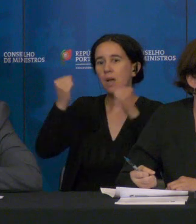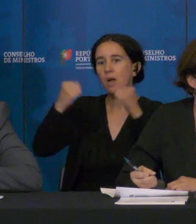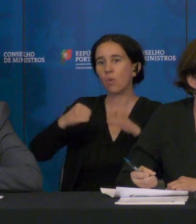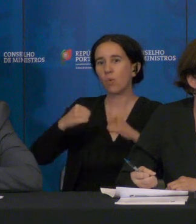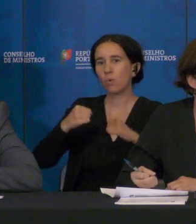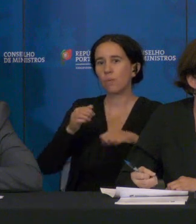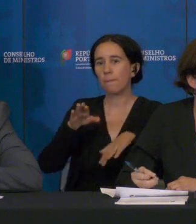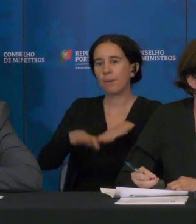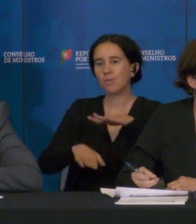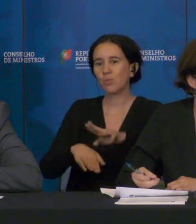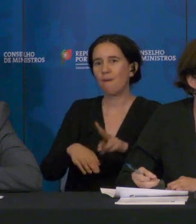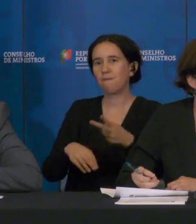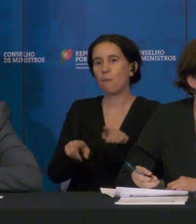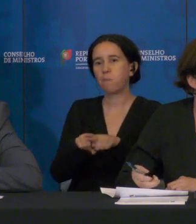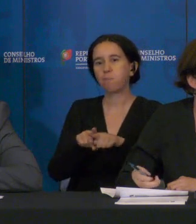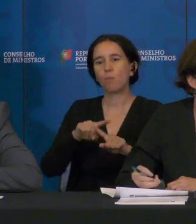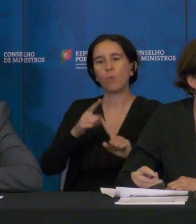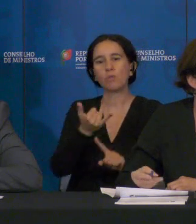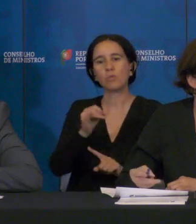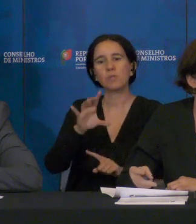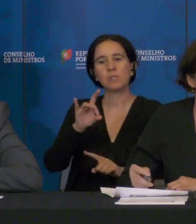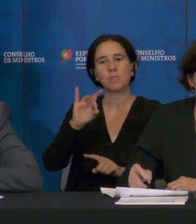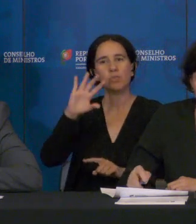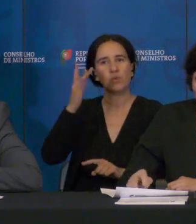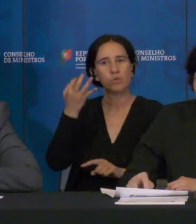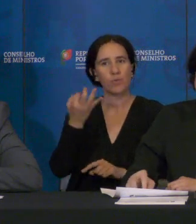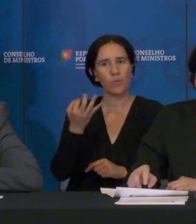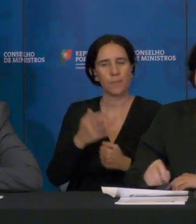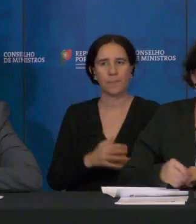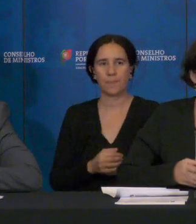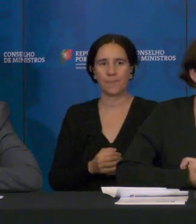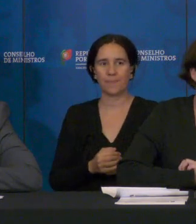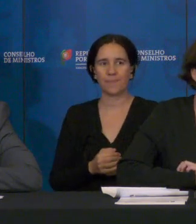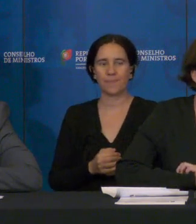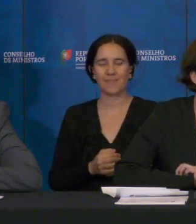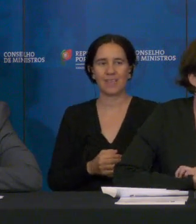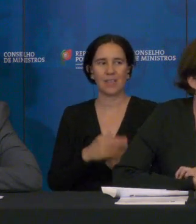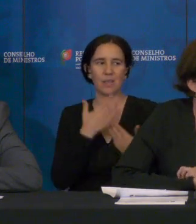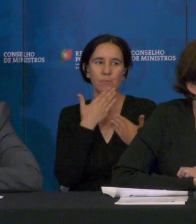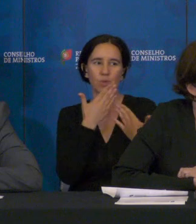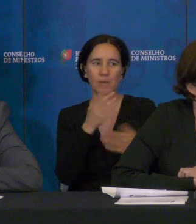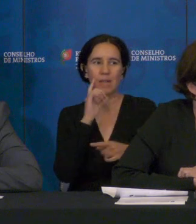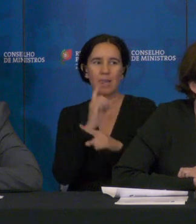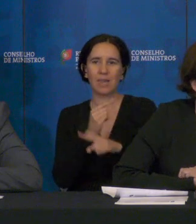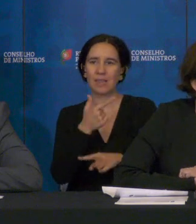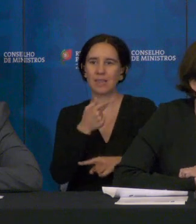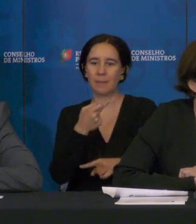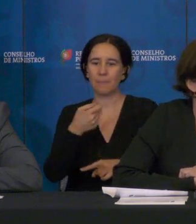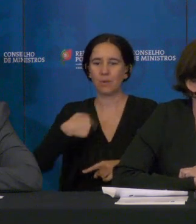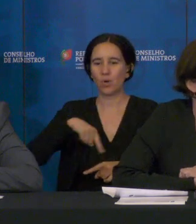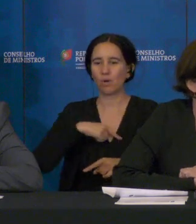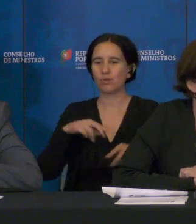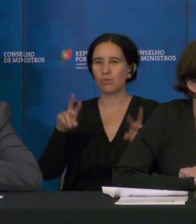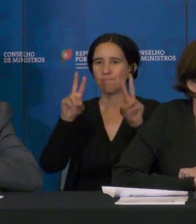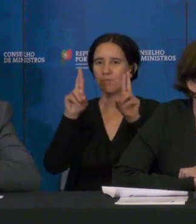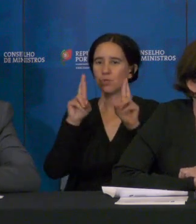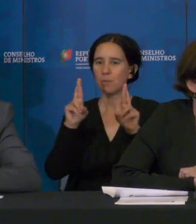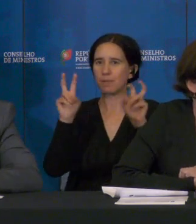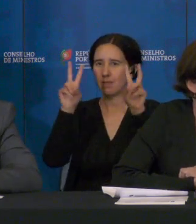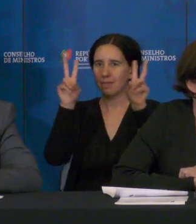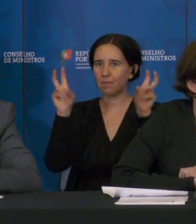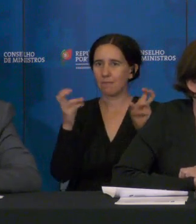em 2 passos, como foi em 2016? Muito obrigada. Relativamente à TAP, a nossa expectativa, e dada